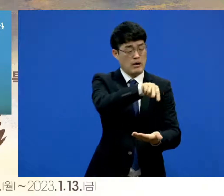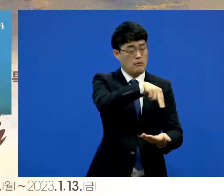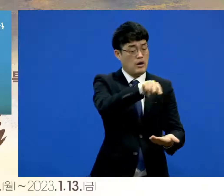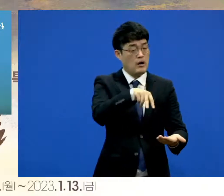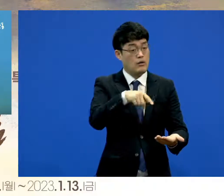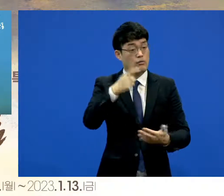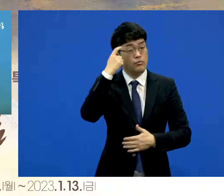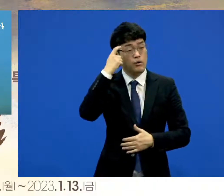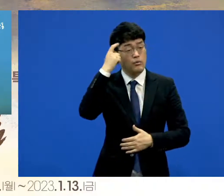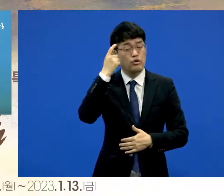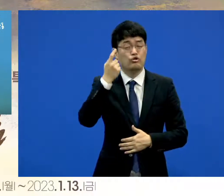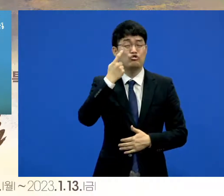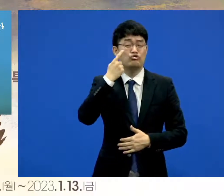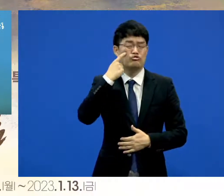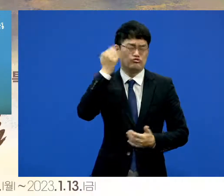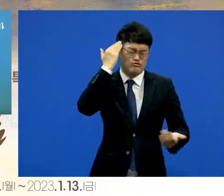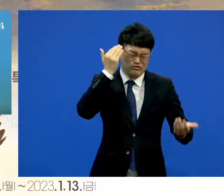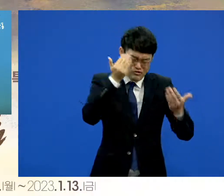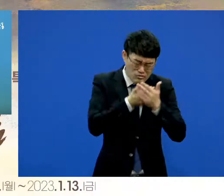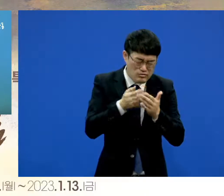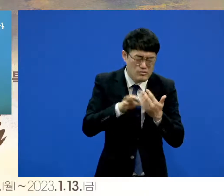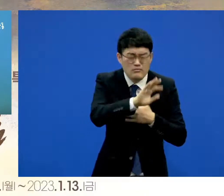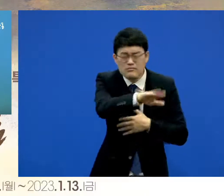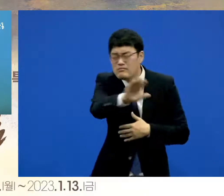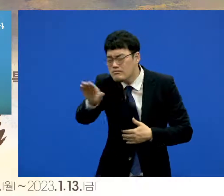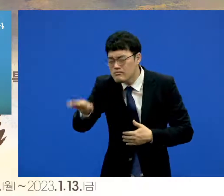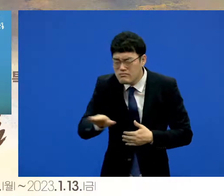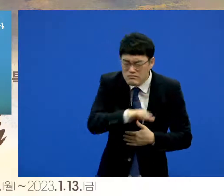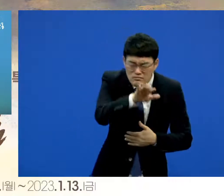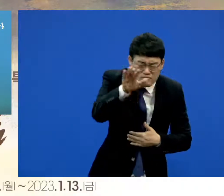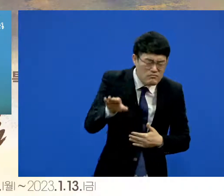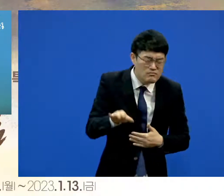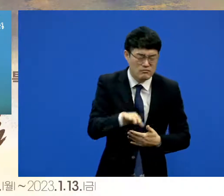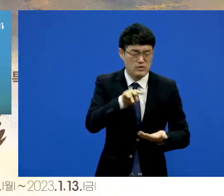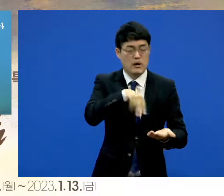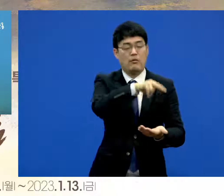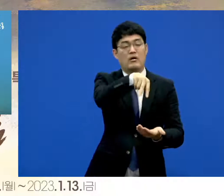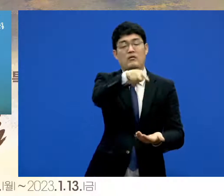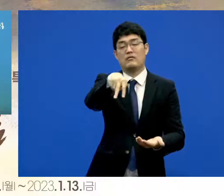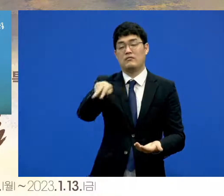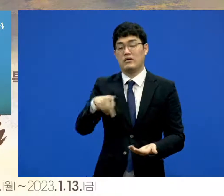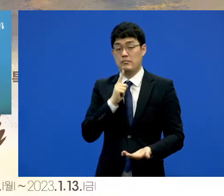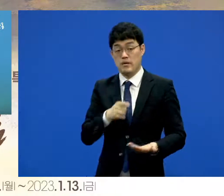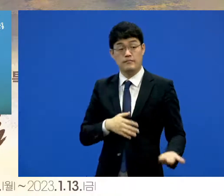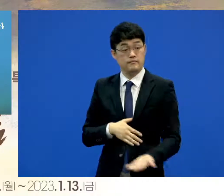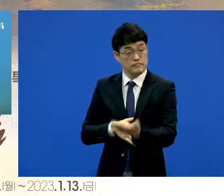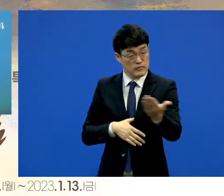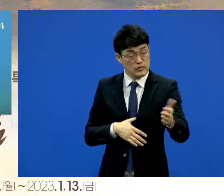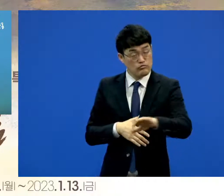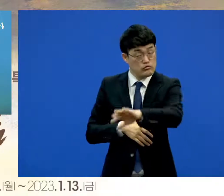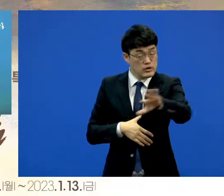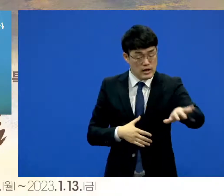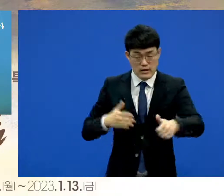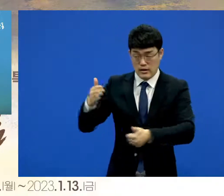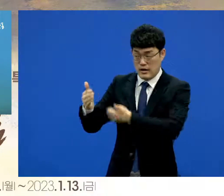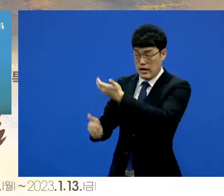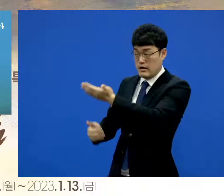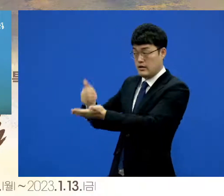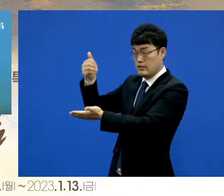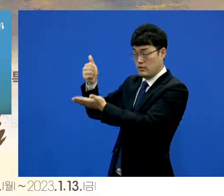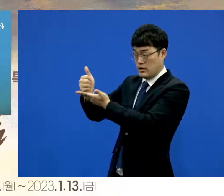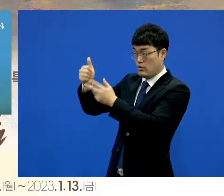것입니다. 성도 여러분, 우리가 하나님에게로 돌아온다는 것은 무엇을 의미하는 걸까요? 교회를 다니는 것입니까?